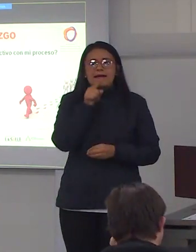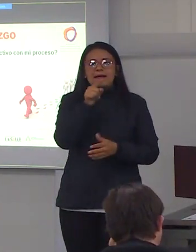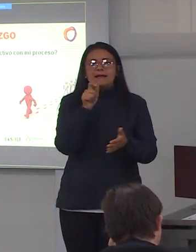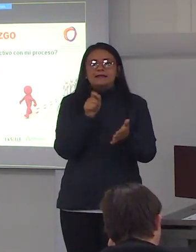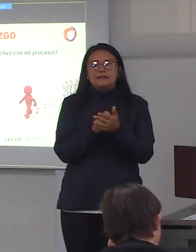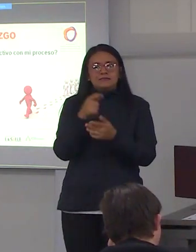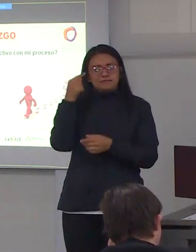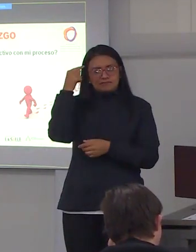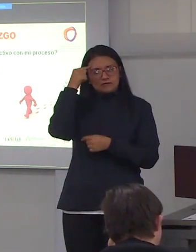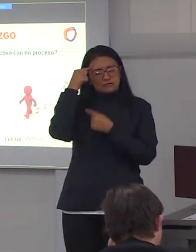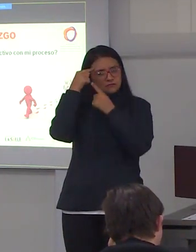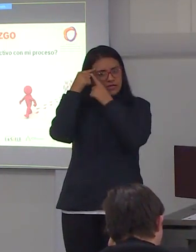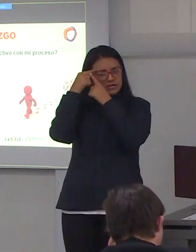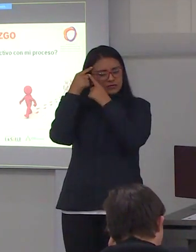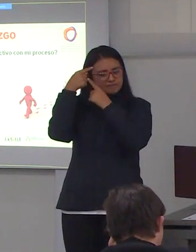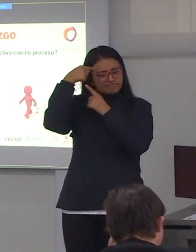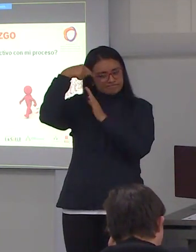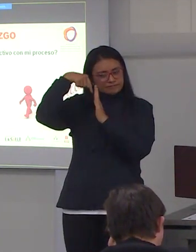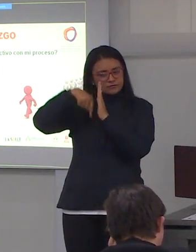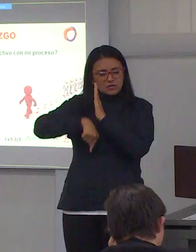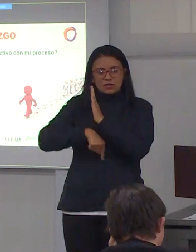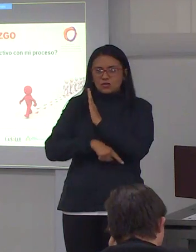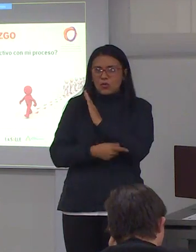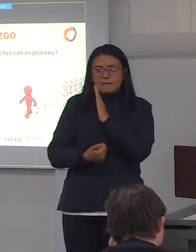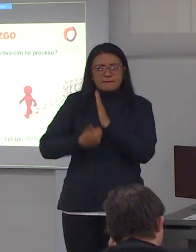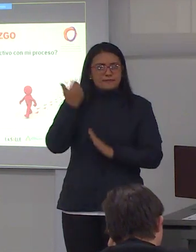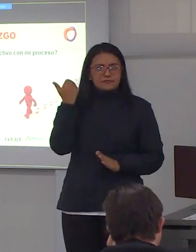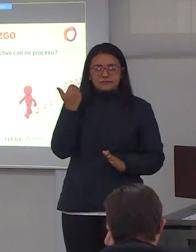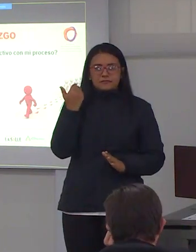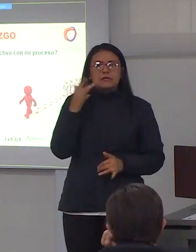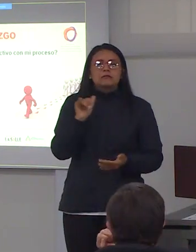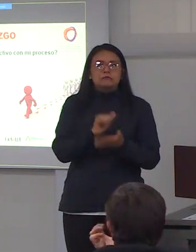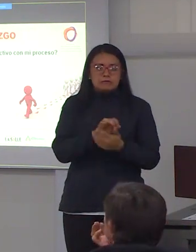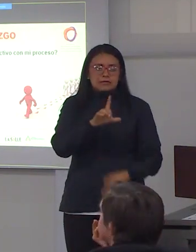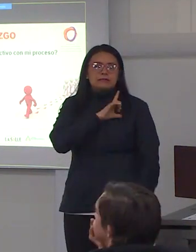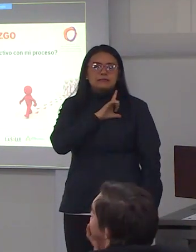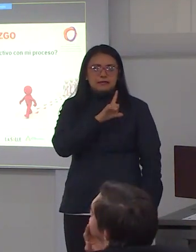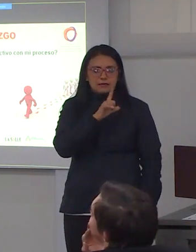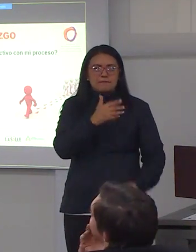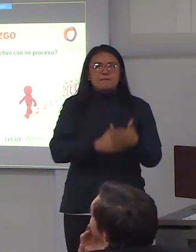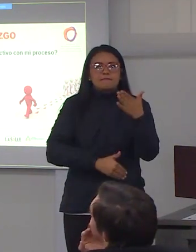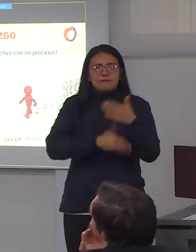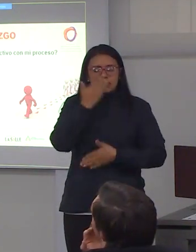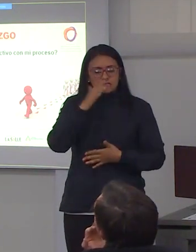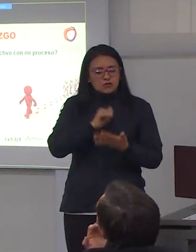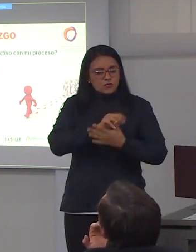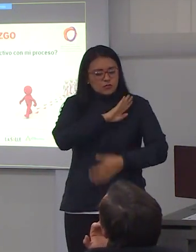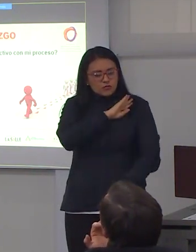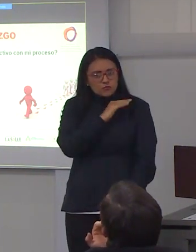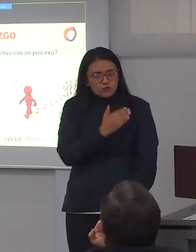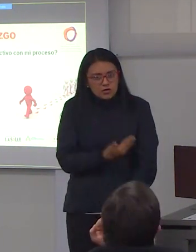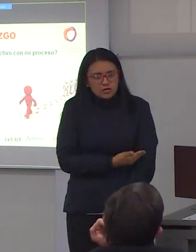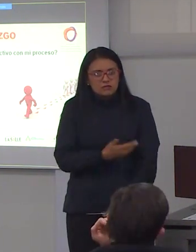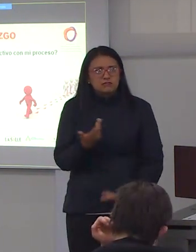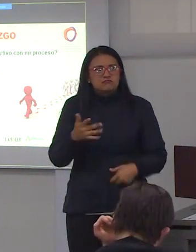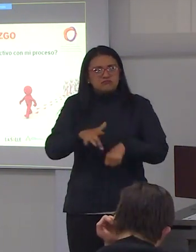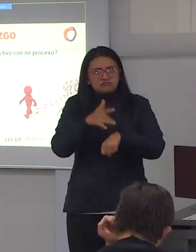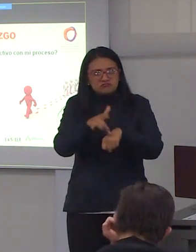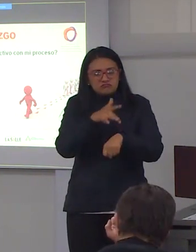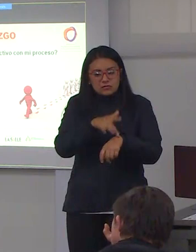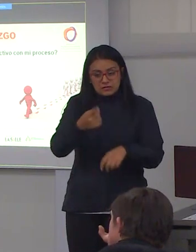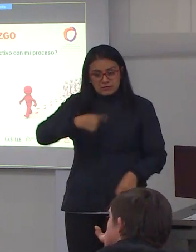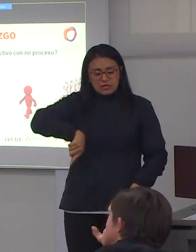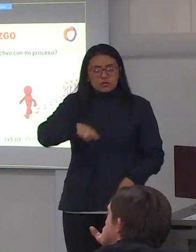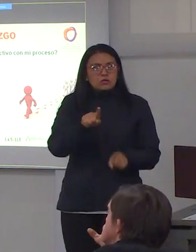un clic interno que todavía no arranca entonces aquí el liderazgo es empezar a inyectar esa fuerza ese motivo y para